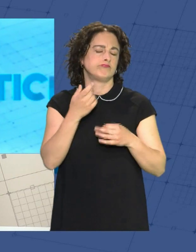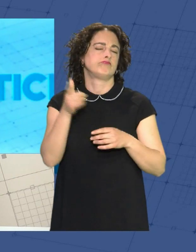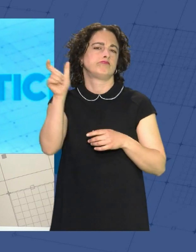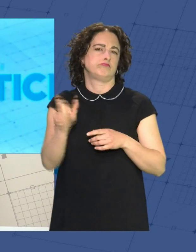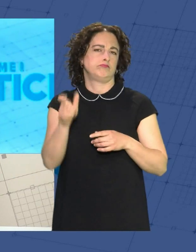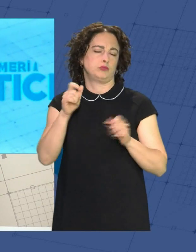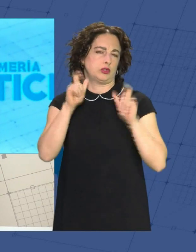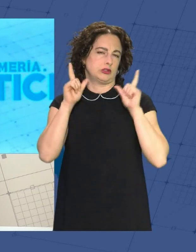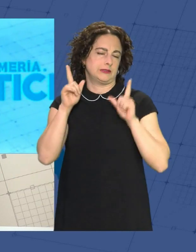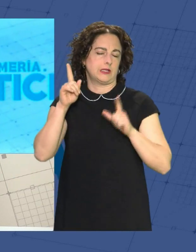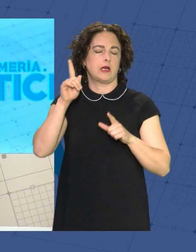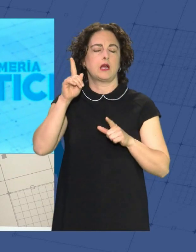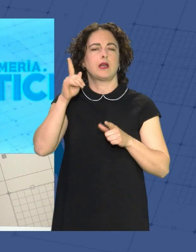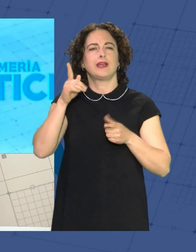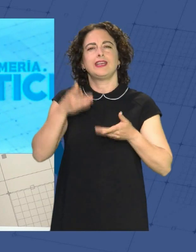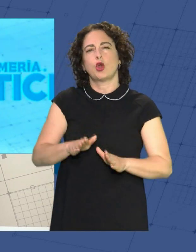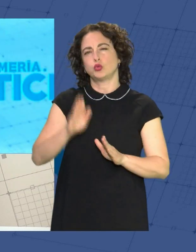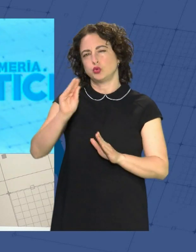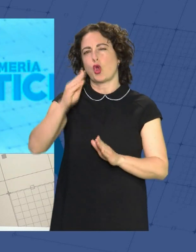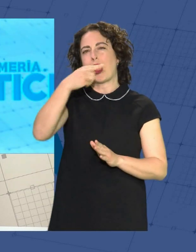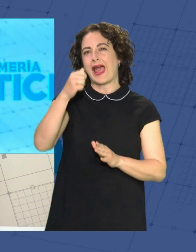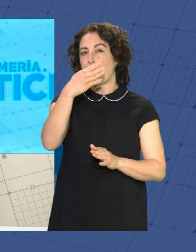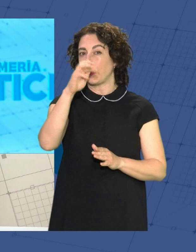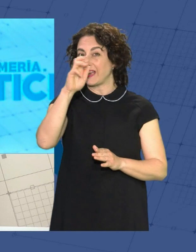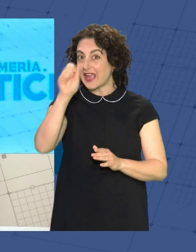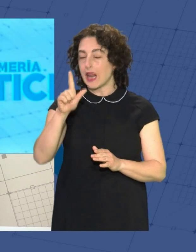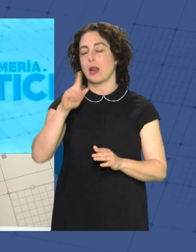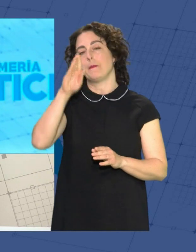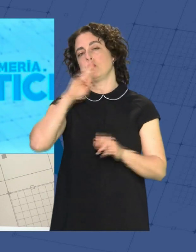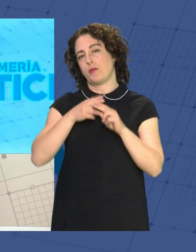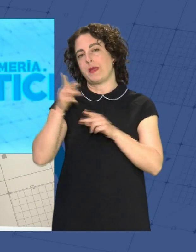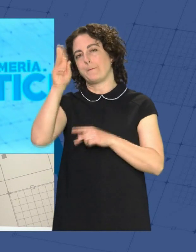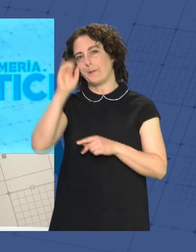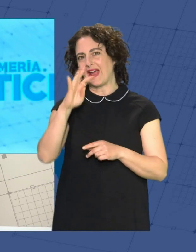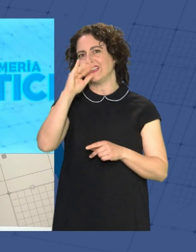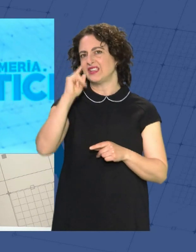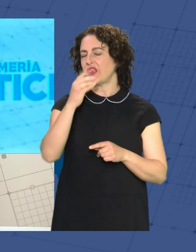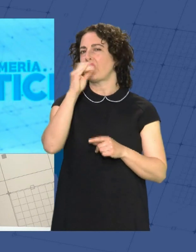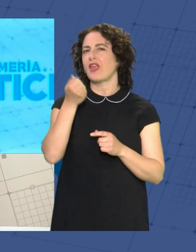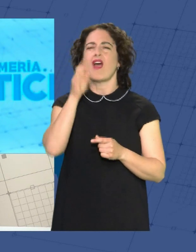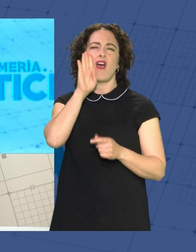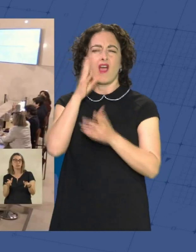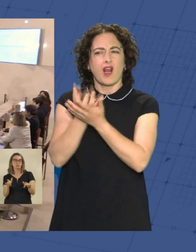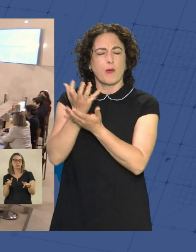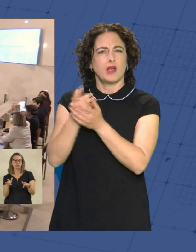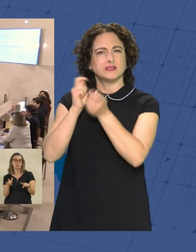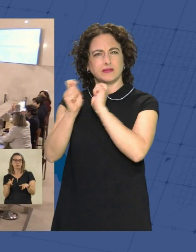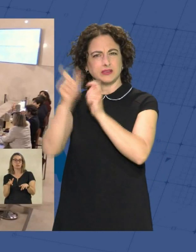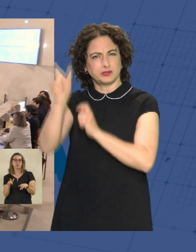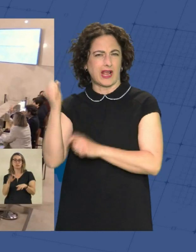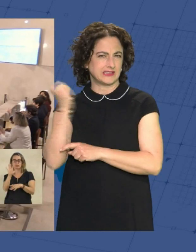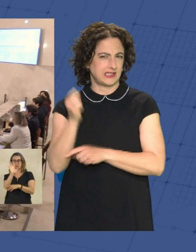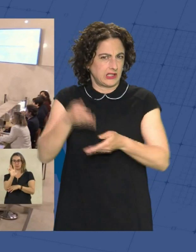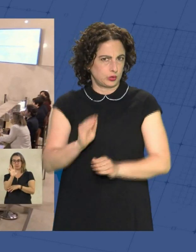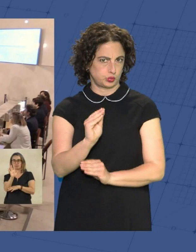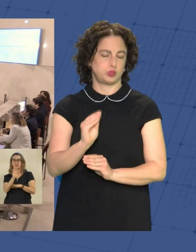Gabriel, Patricia Ramírez, que ha denunciado la agravación de entrevistas a la asesina de su hijo en prisión. Con los votos